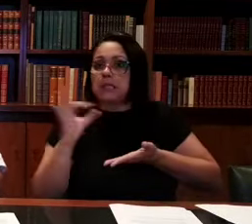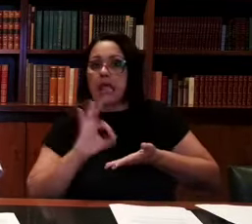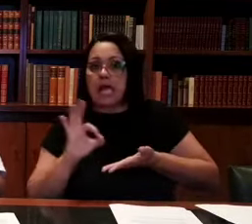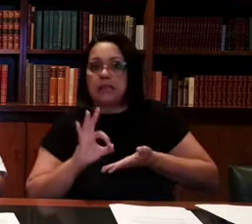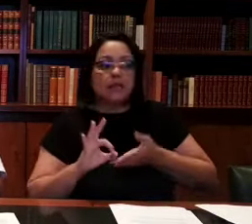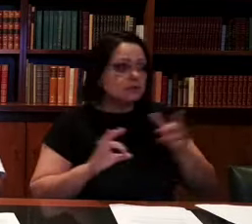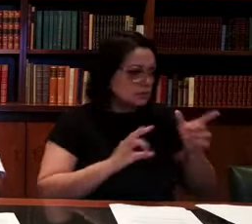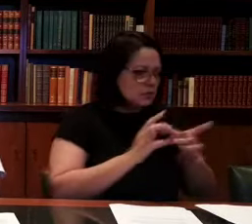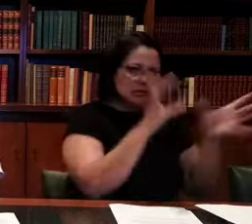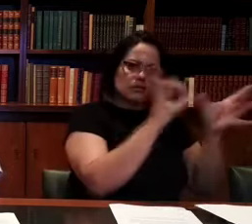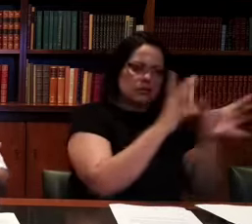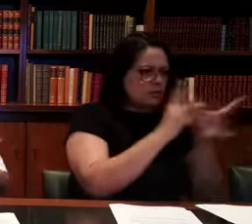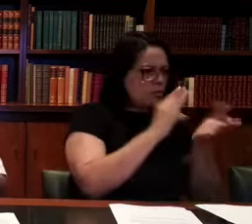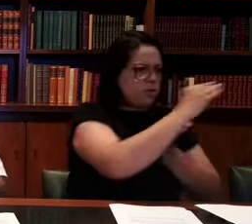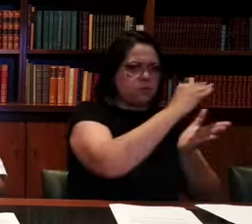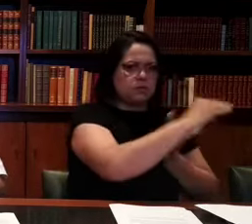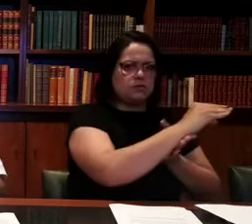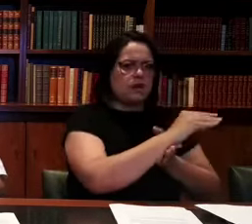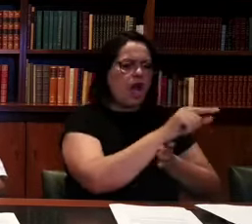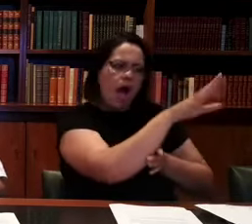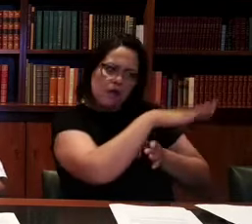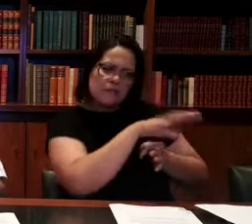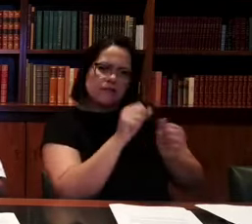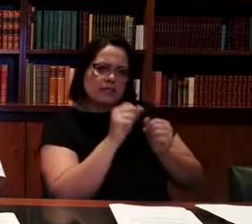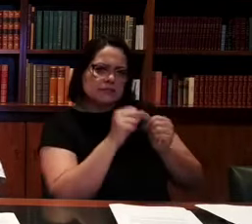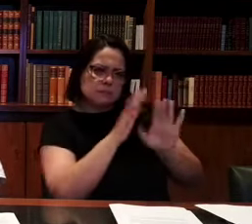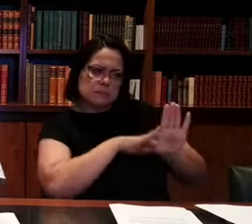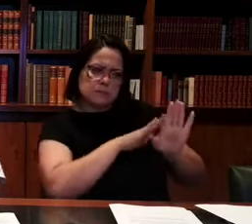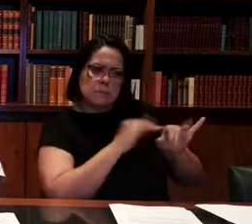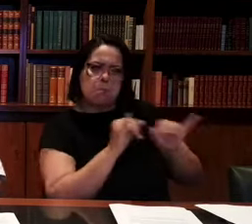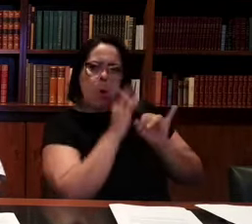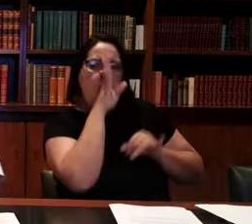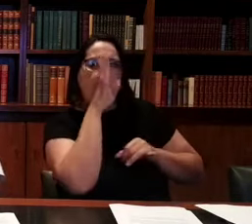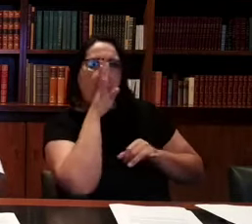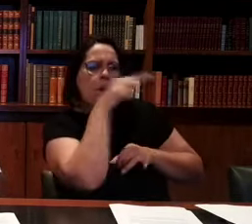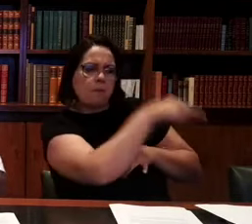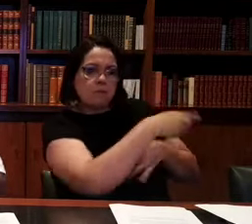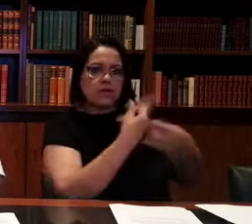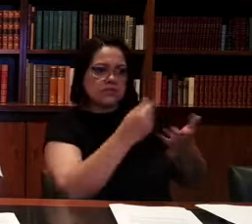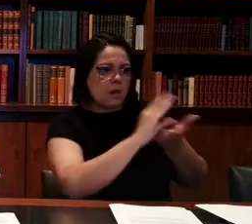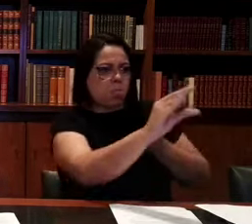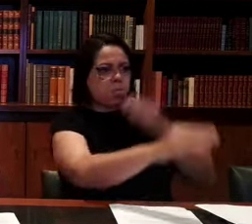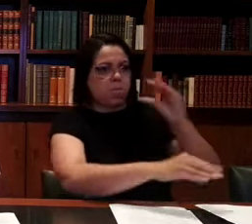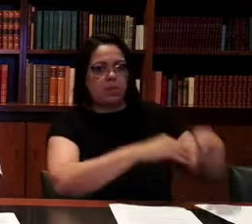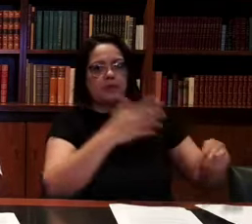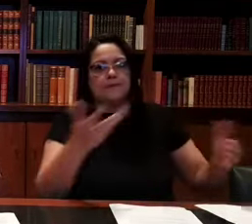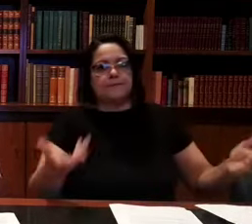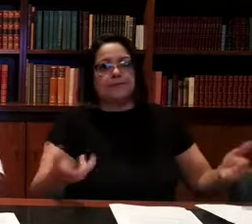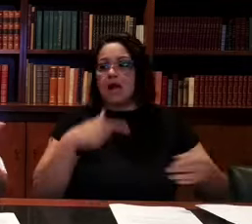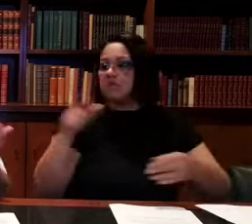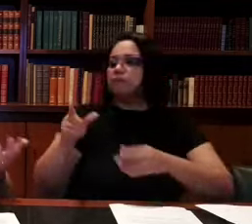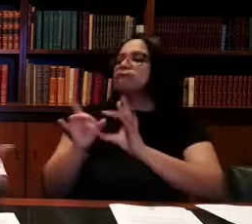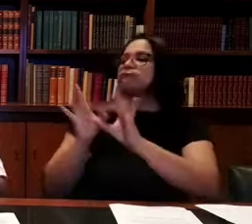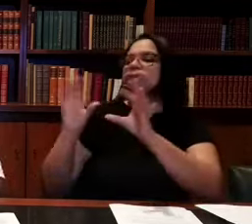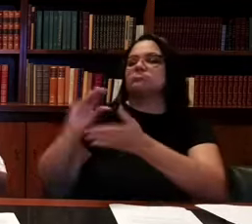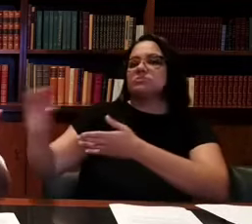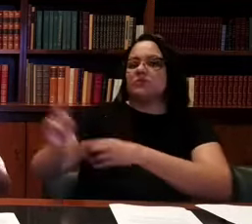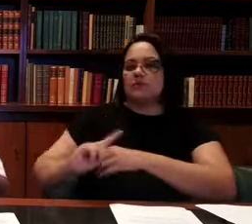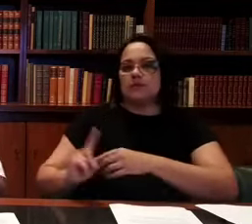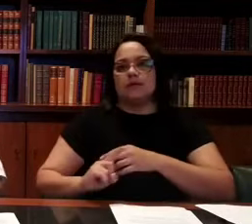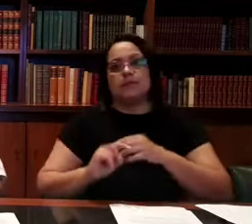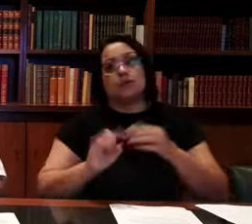o e muitas vezes e fazer besteira com essa semana no passado hoje em dia se tiver vence ações